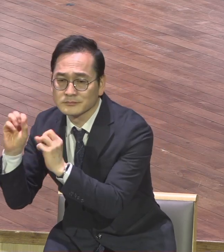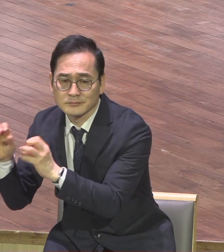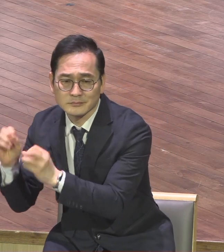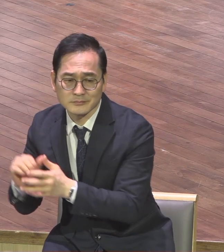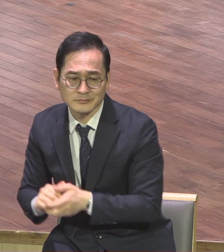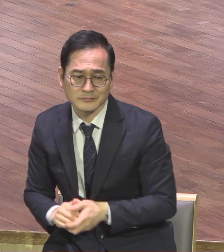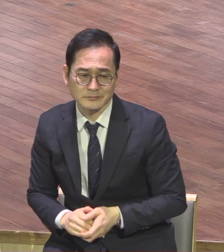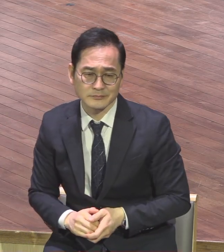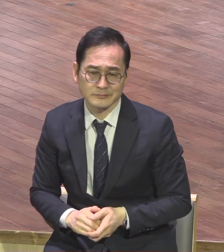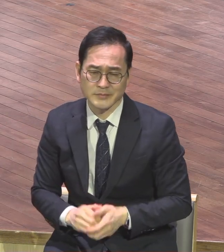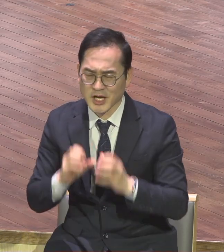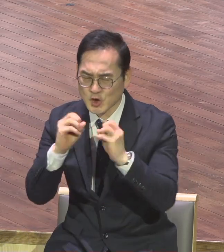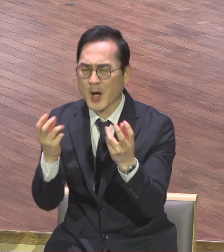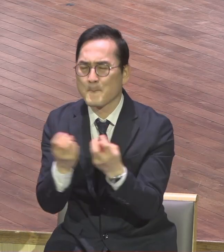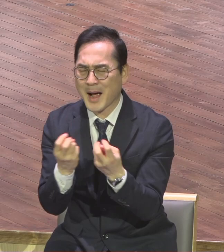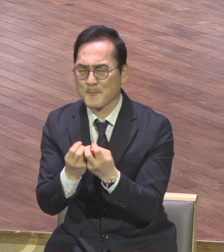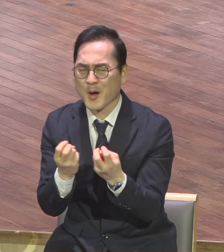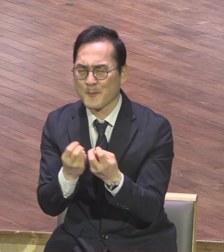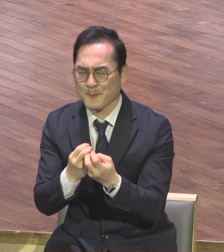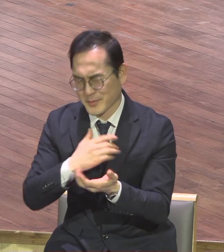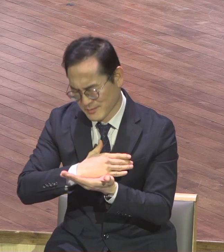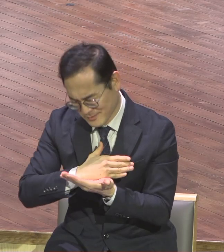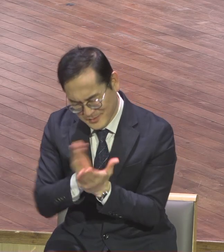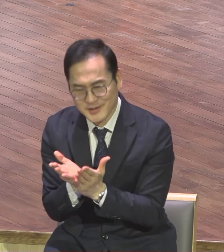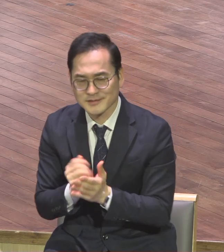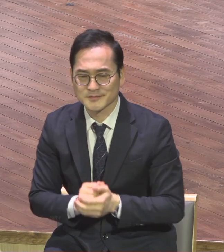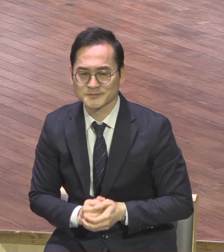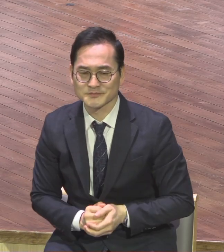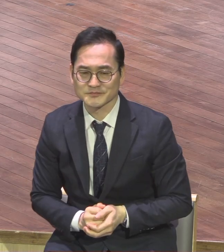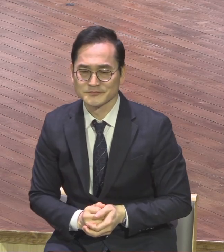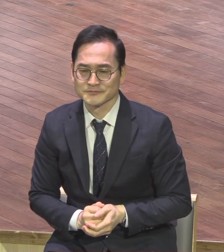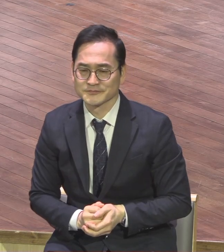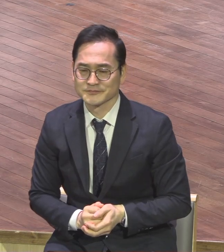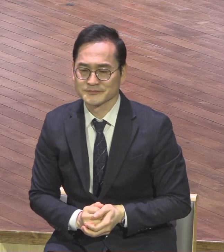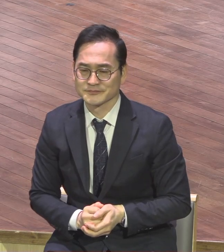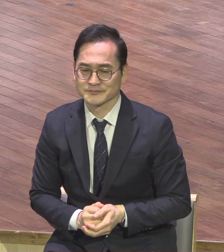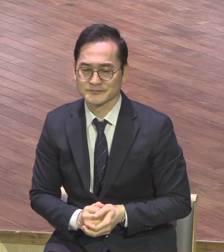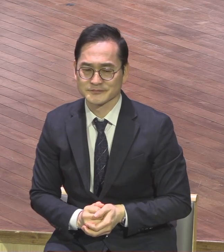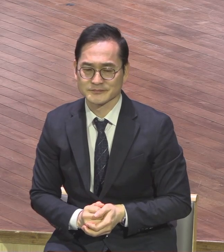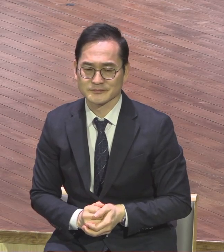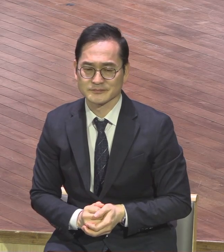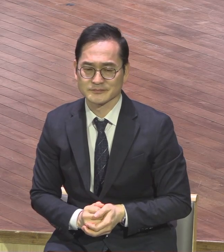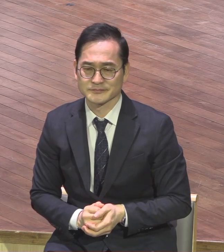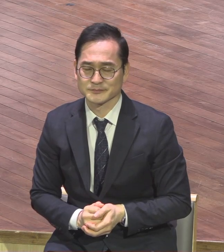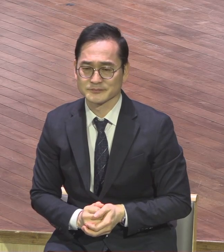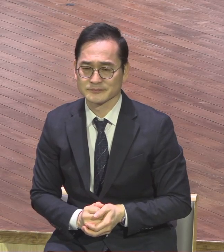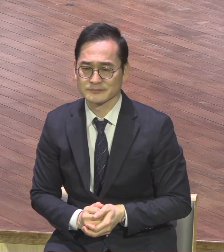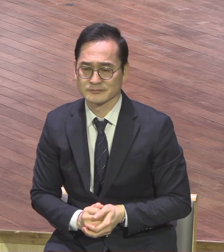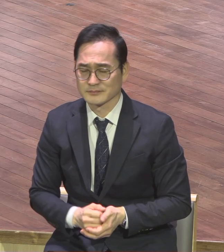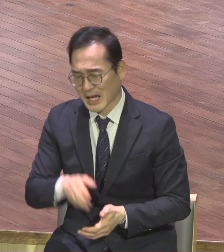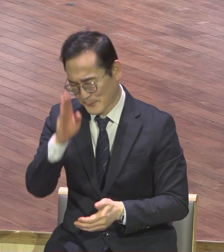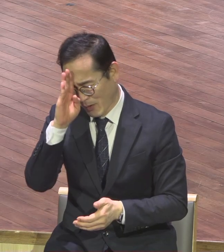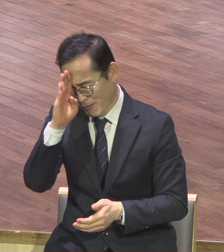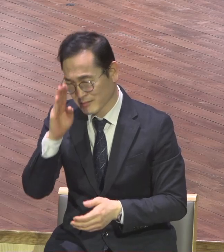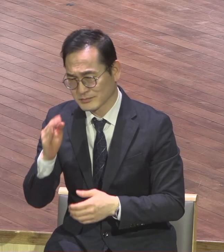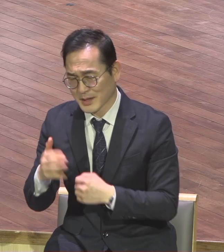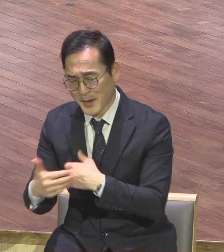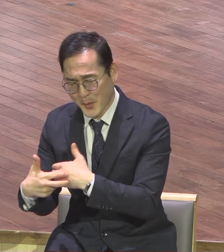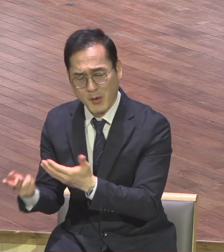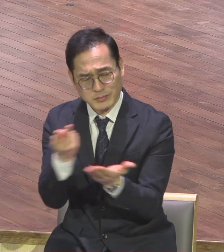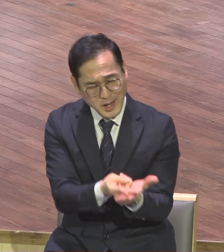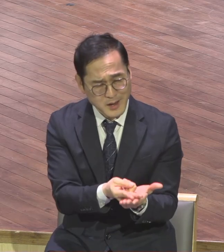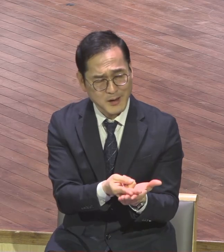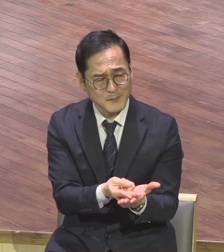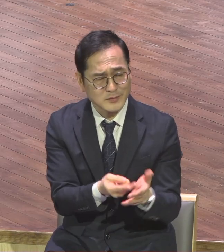방법은 다양합니다. 병들게 하기도 하고 실패하게 하기도 하고 아프게 하기도 하고 여러 가지 방법으로. 하나님은 그 사람에게